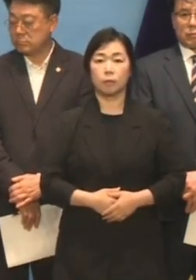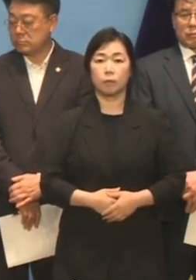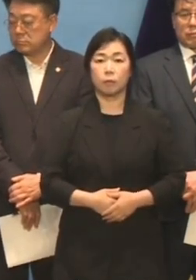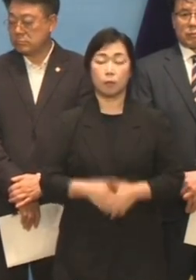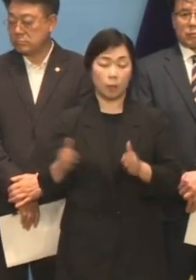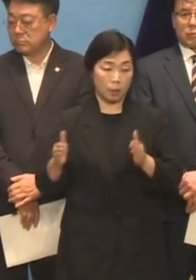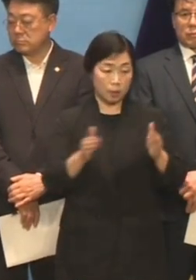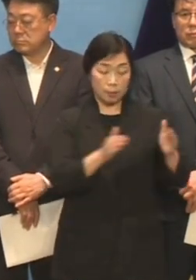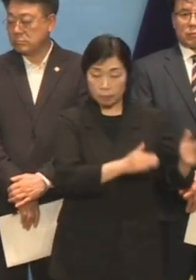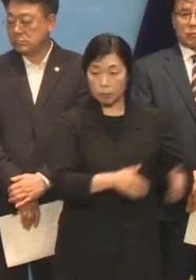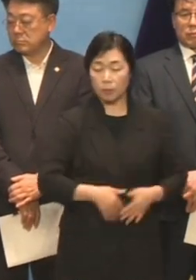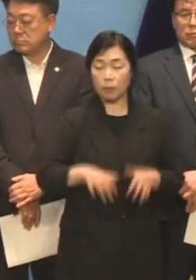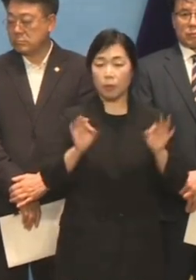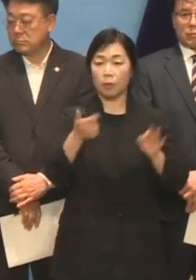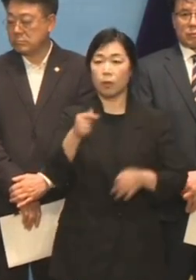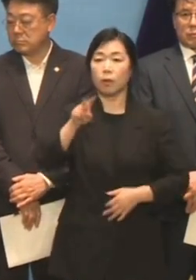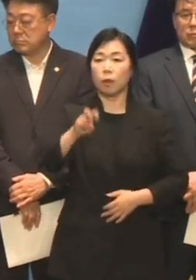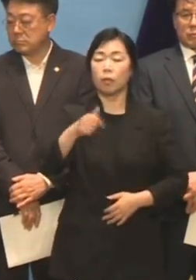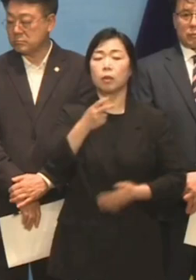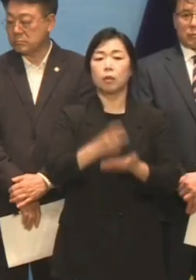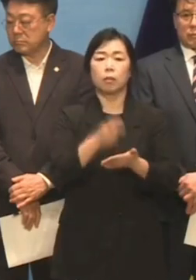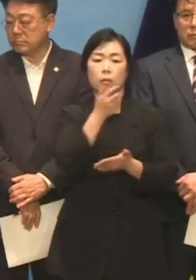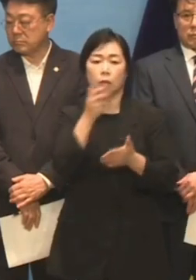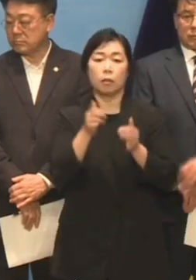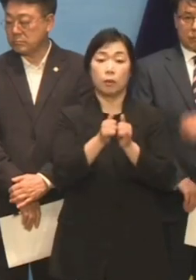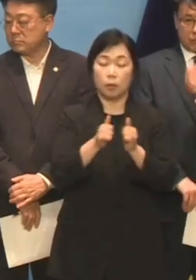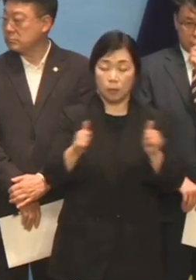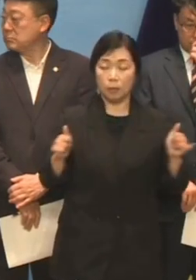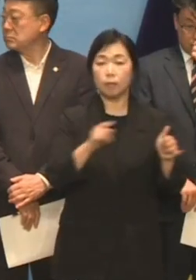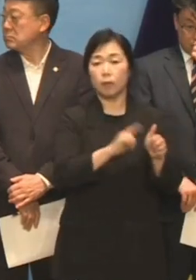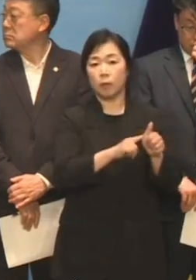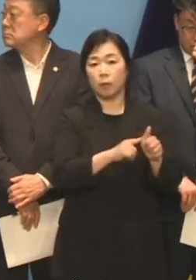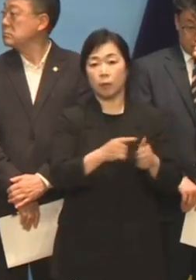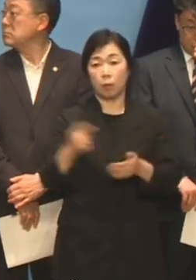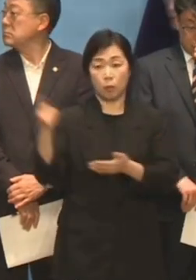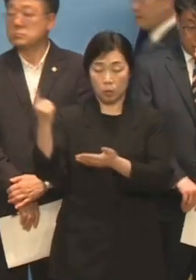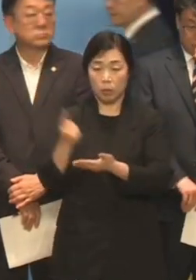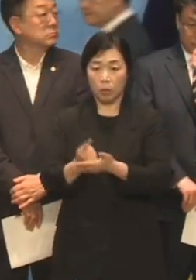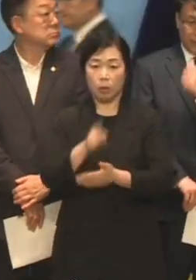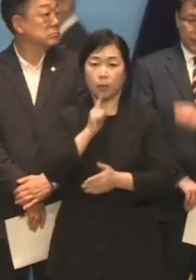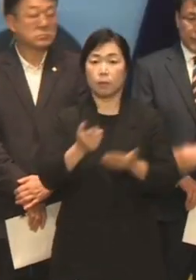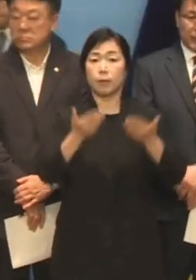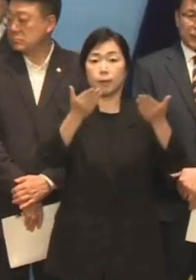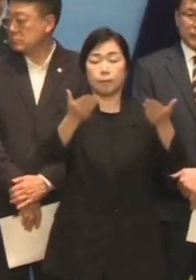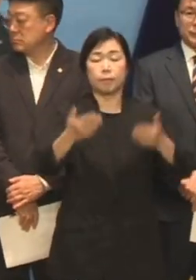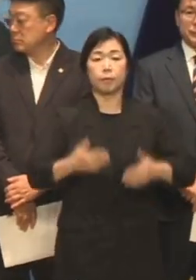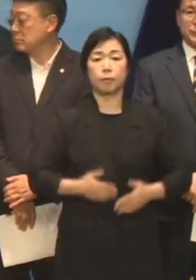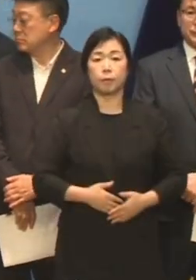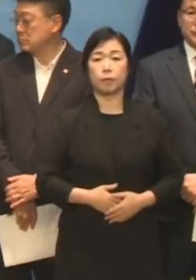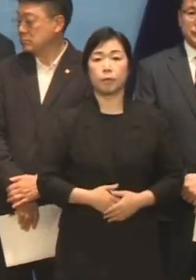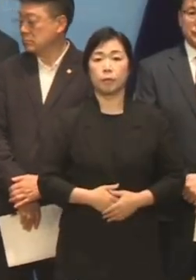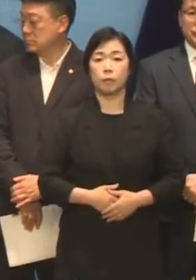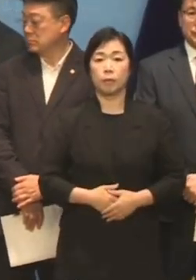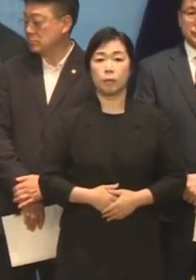예, 다음은 김남근 민변 민생경제위원회 변호사님께서 말씀해 주시겠습니다.